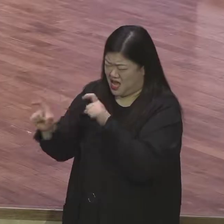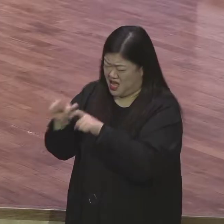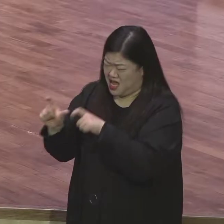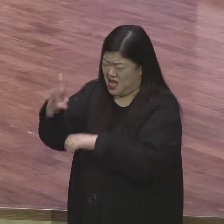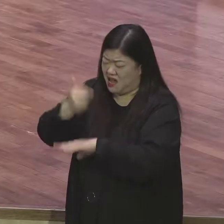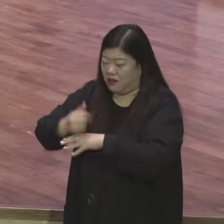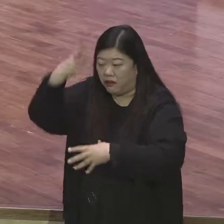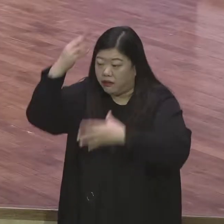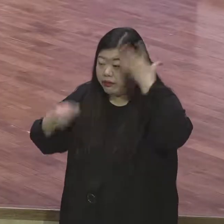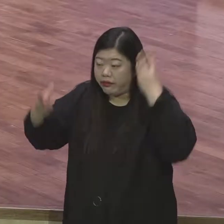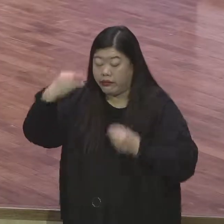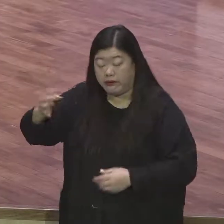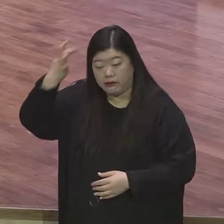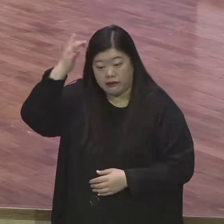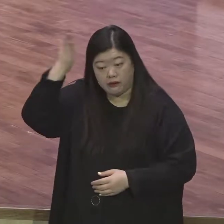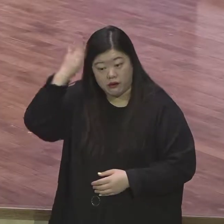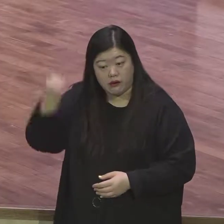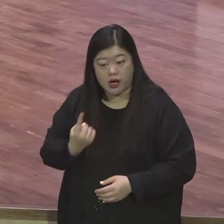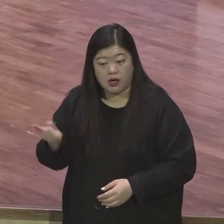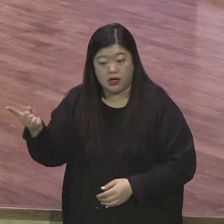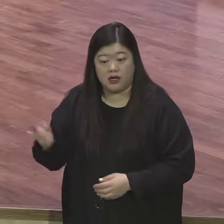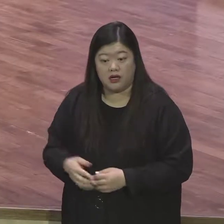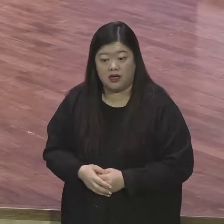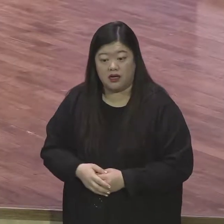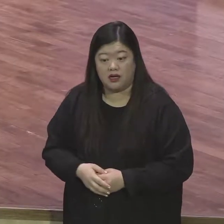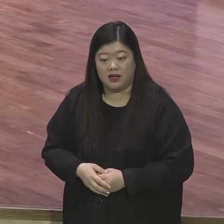죽을 맛이야.